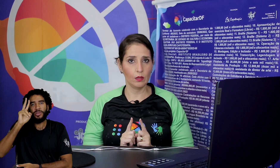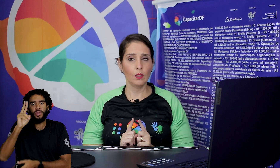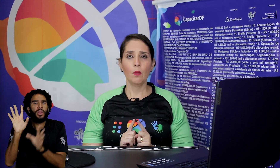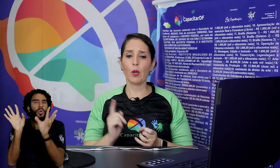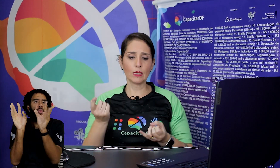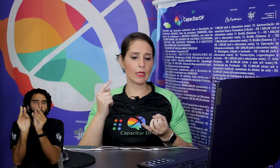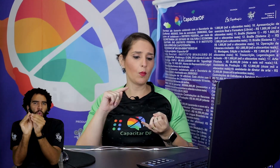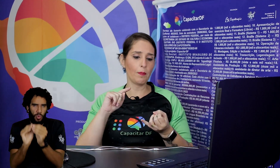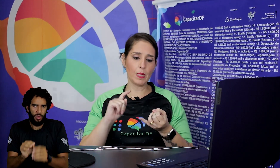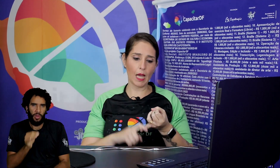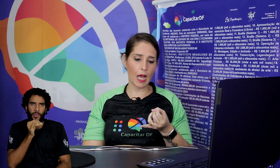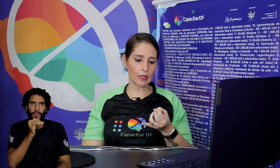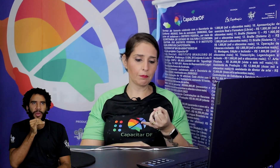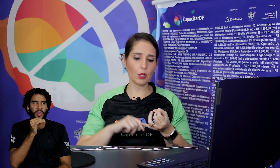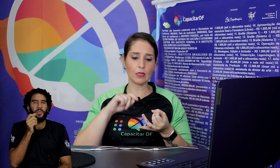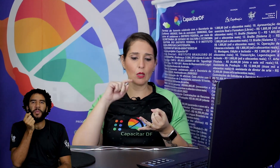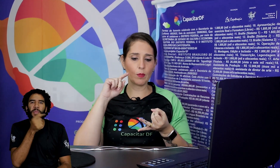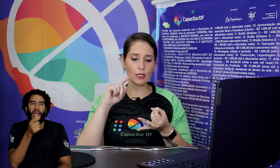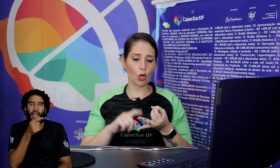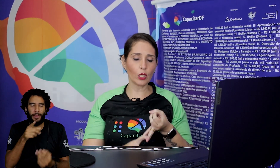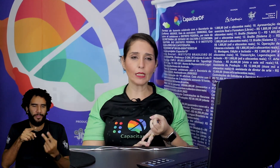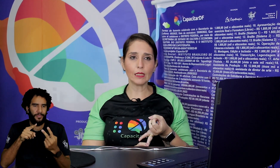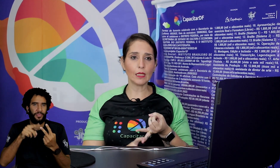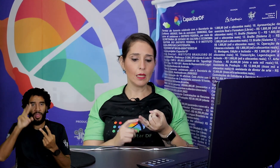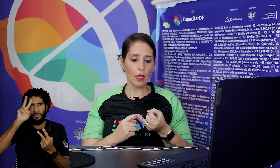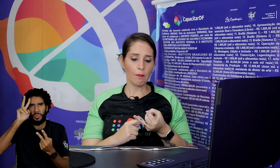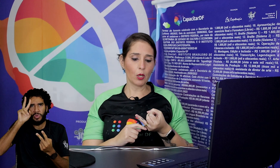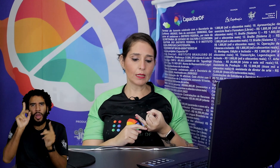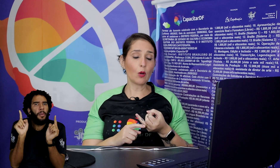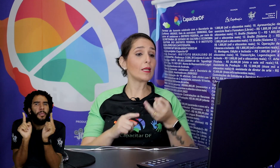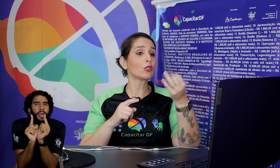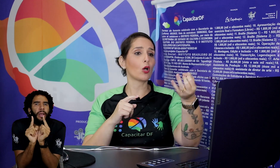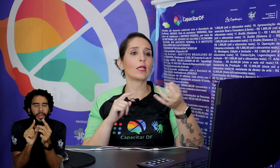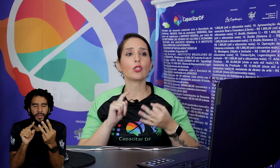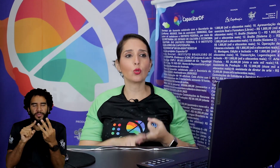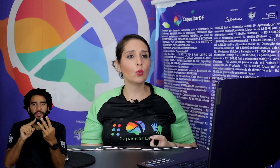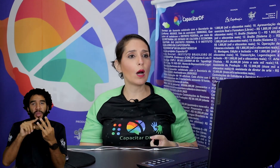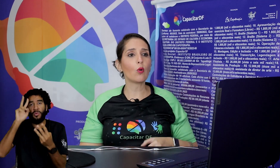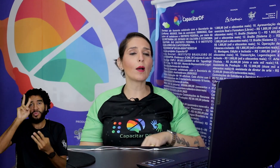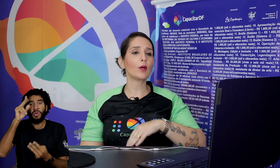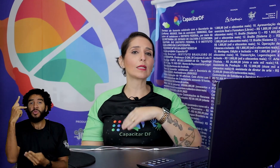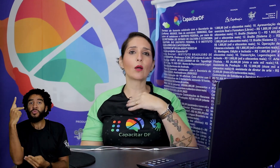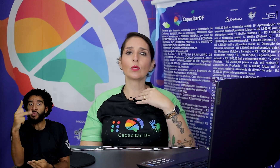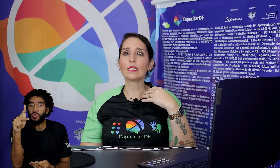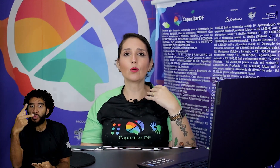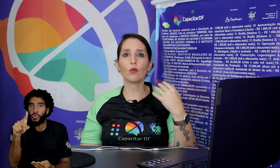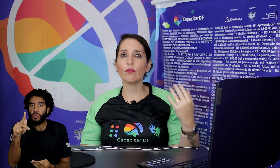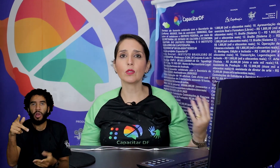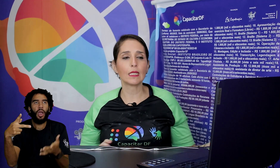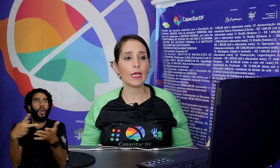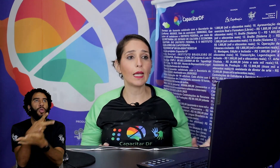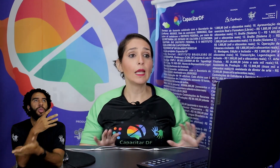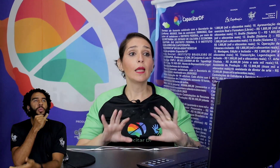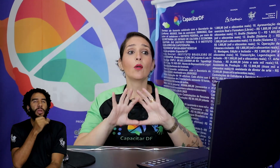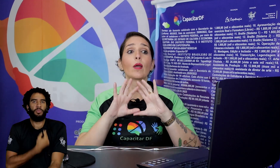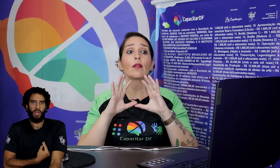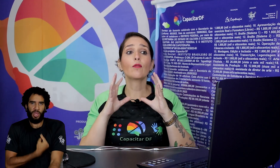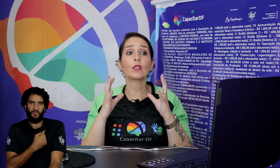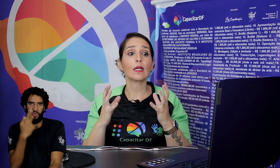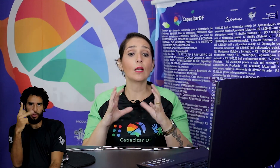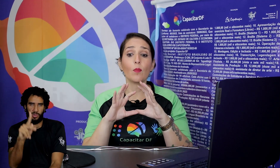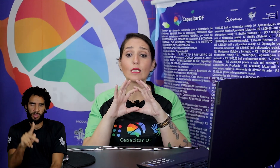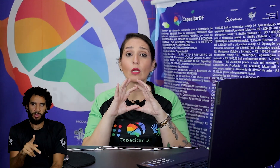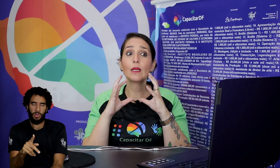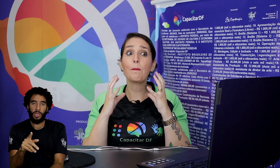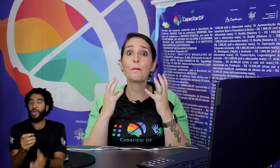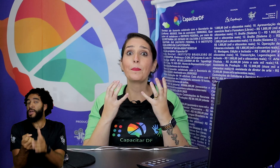curta. Pode ser uma piada, pode ser uma historinha, pode ser uma história sua, alguma coisa que aconteceu com você. Eu quero que você